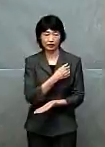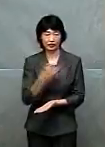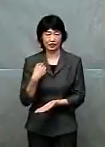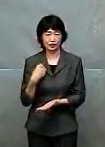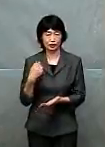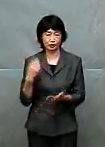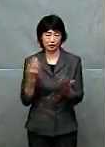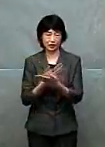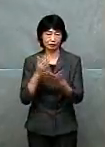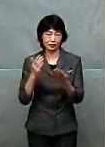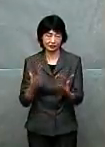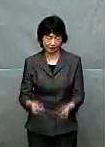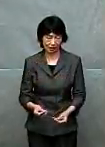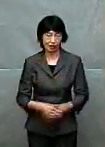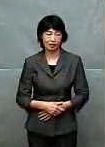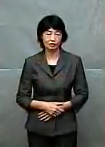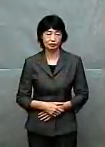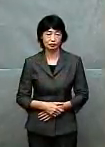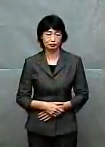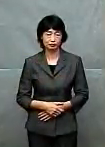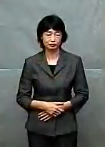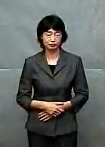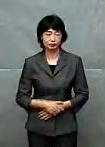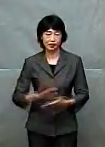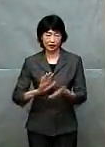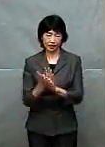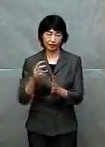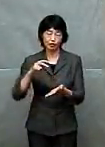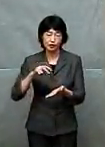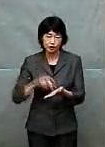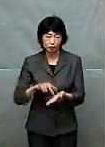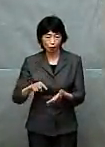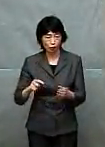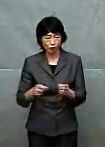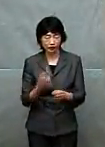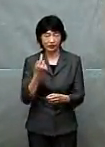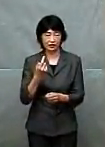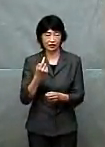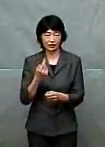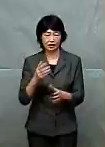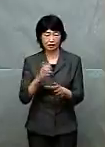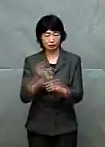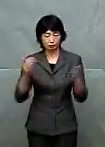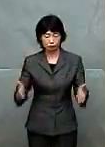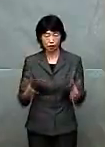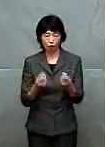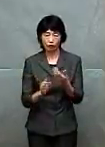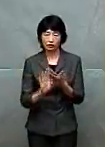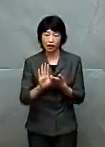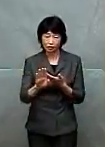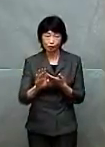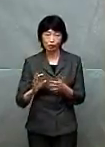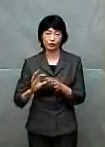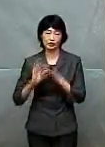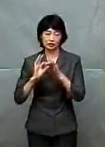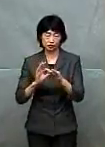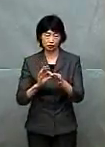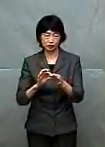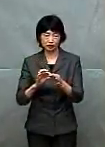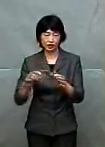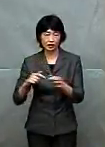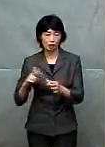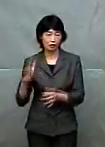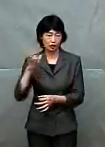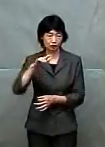になります。県としましてはこれを契機に期間終了後も引き続き山形空港